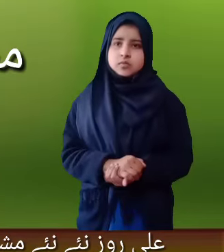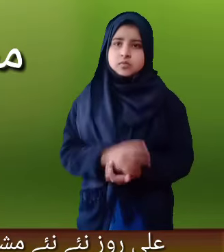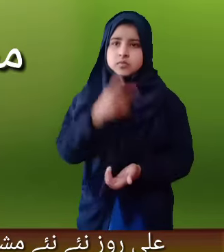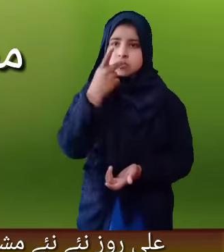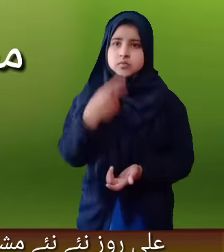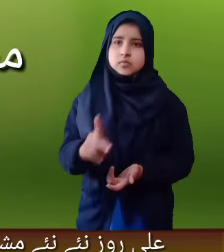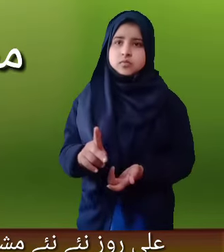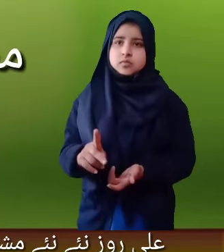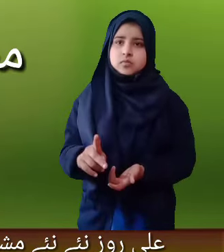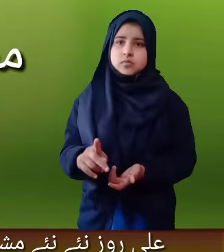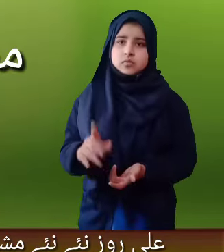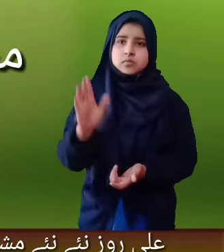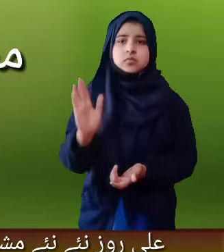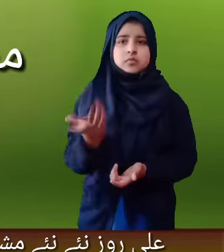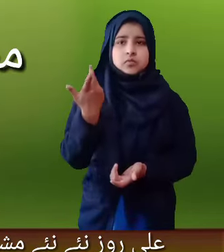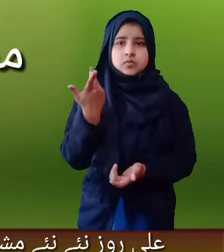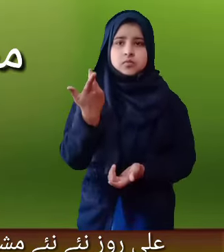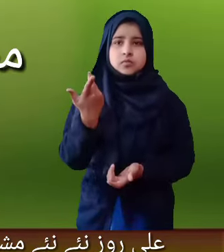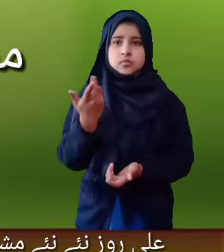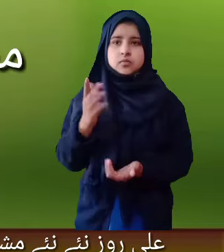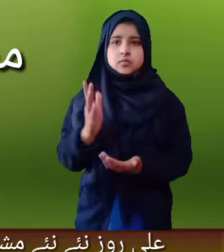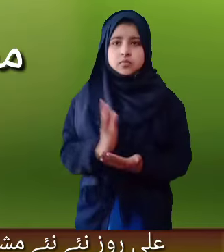अली रोज नए